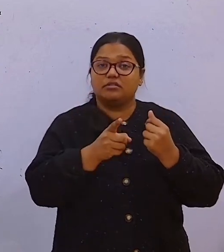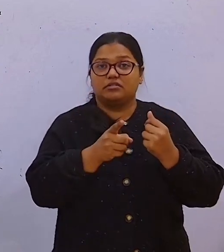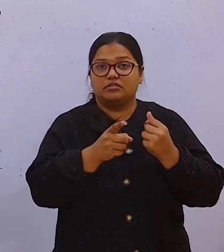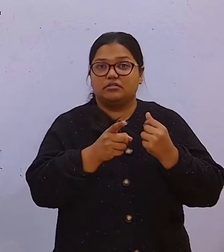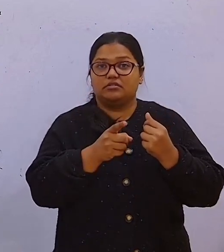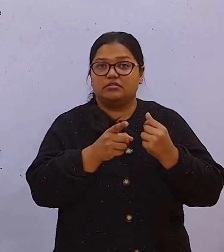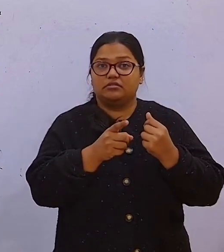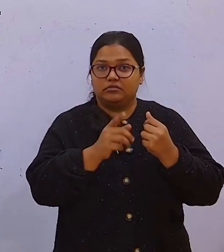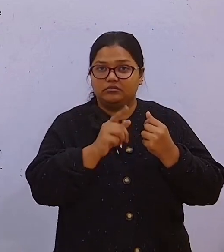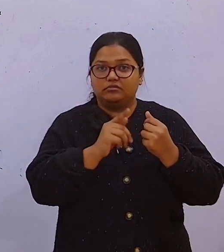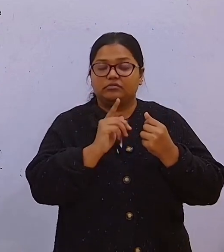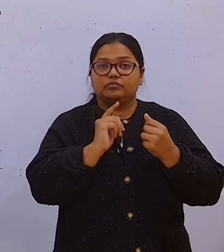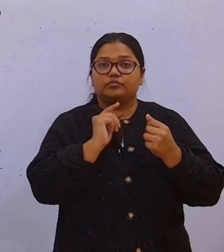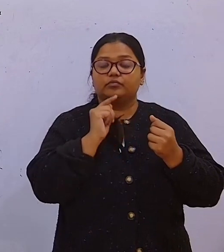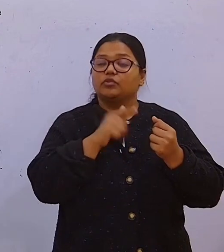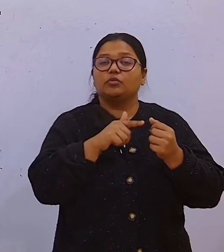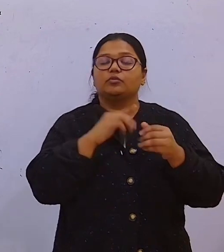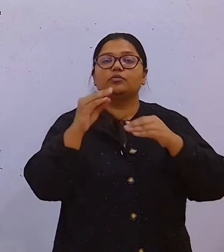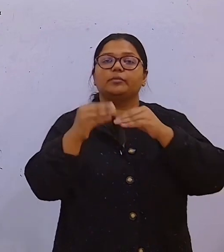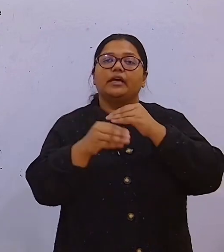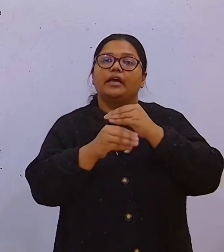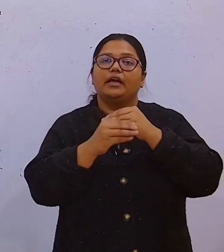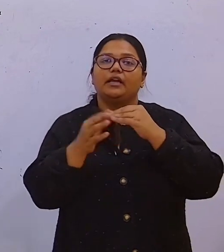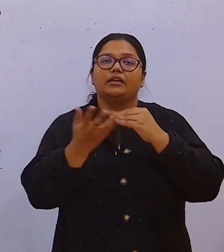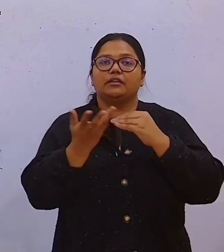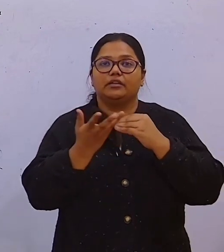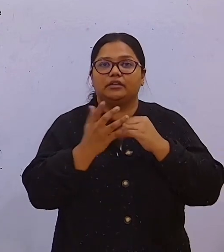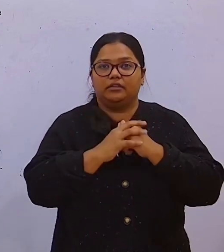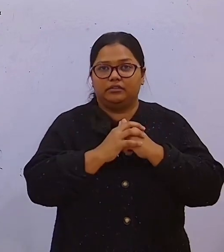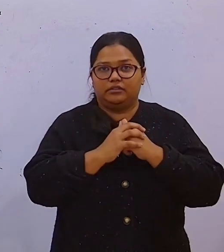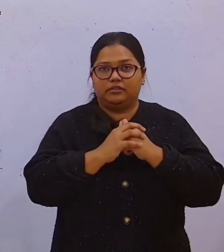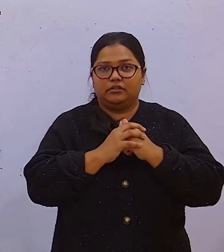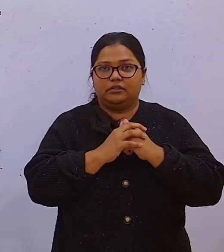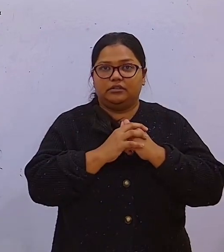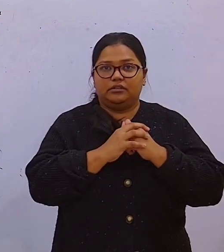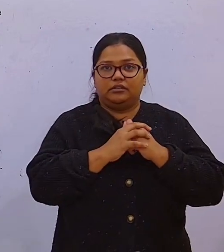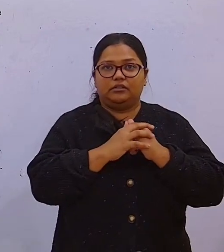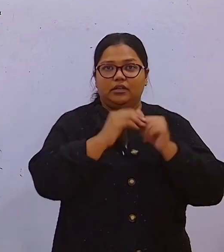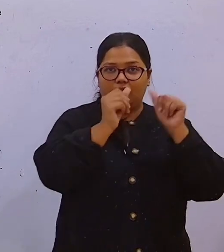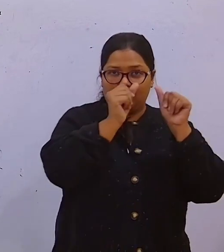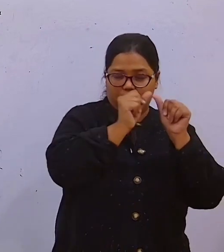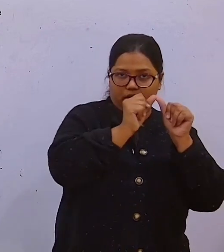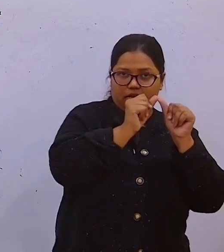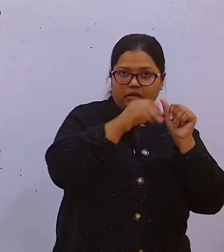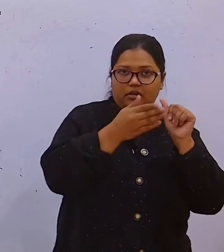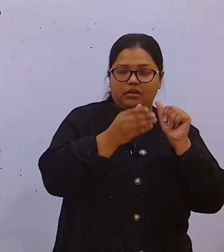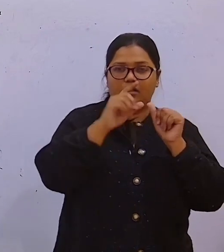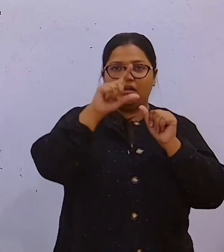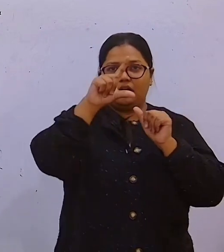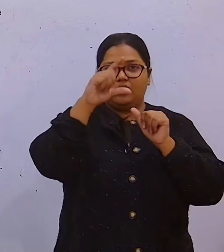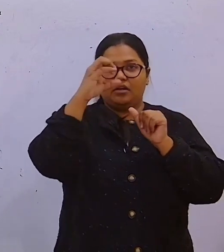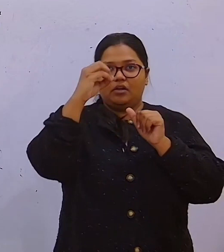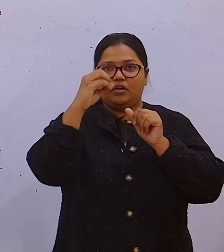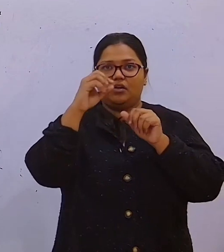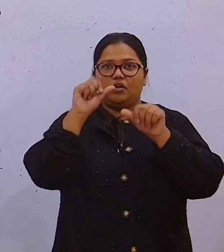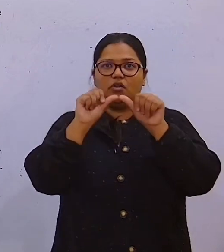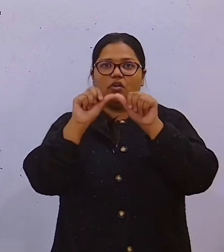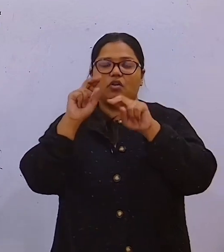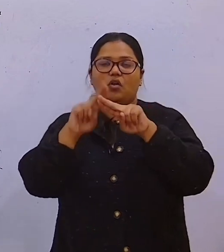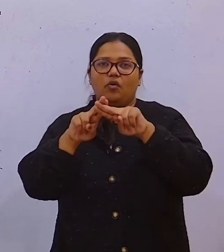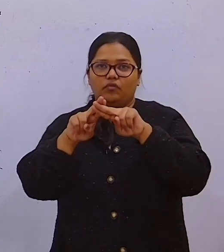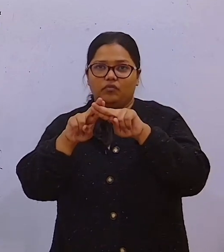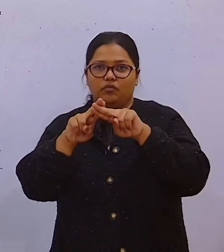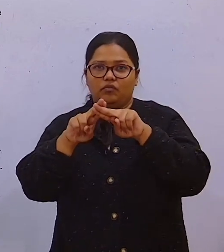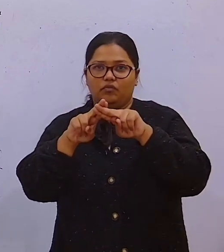क्या बोल रही हूँ, लॉफ ऑफ पीस ऑफ, लॉफ मीन्स टुकड़ा, पीस मतलब टुकड़ा, तो लॉफ